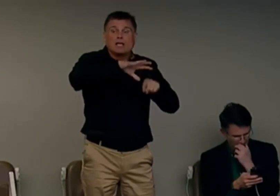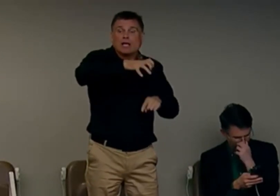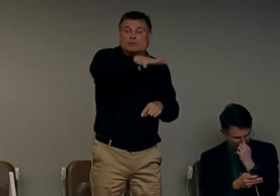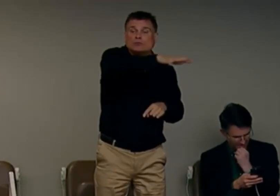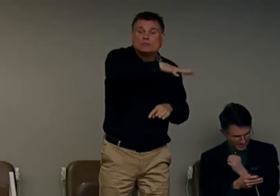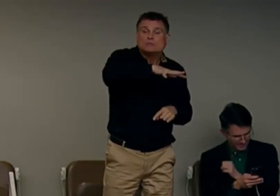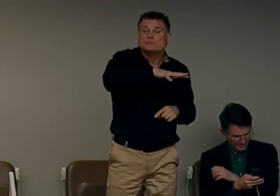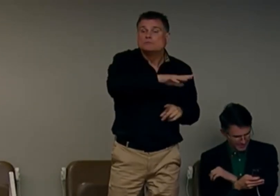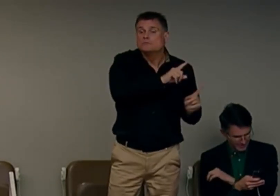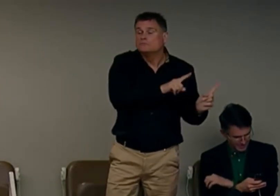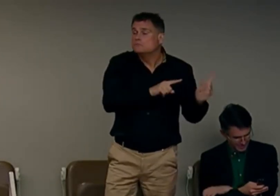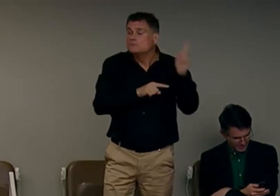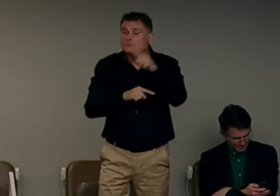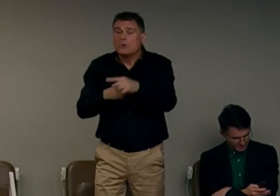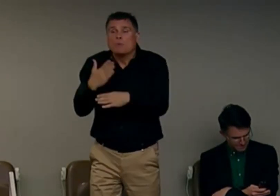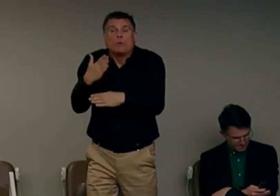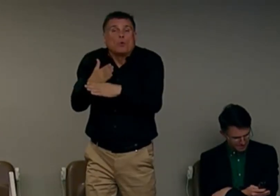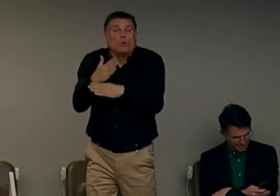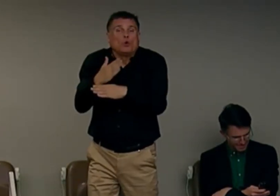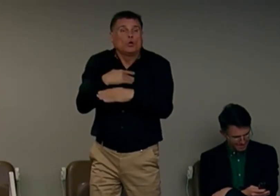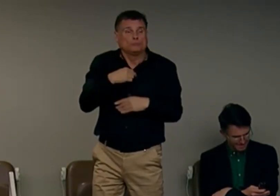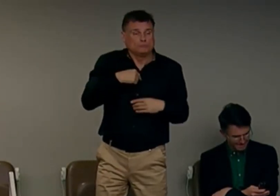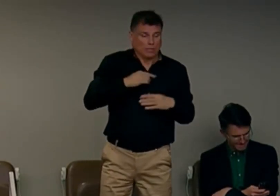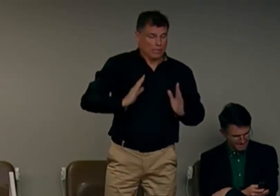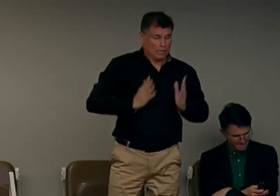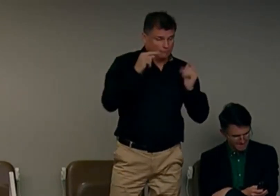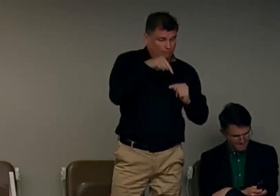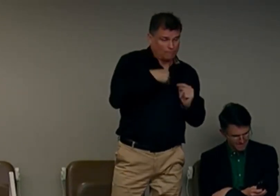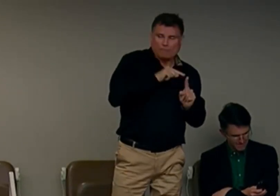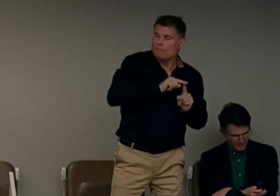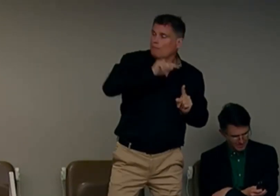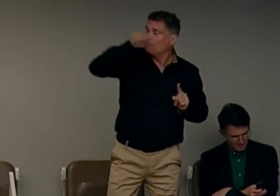ceux qui choisissent la France pour leur mobilité internationale.